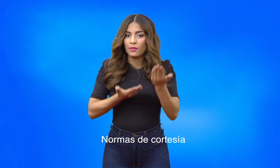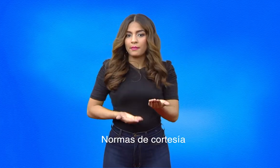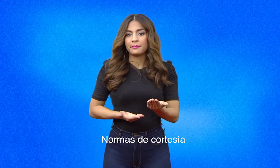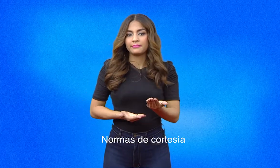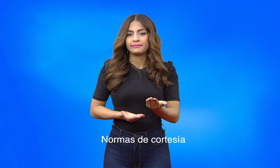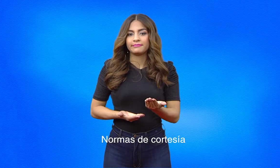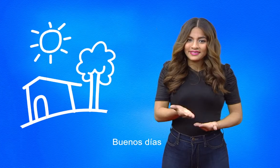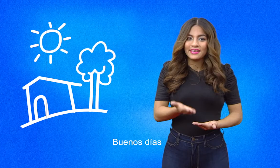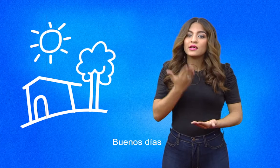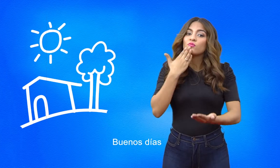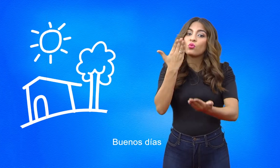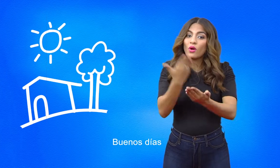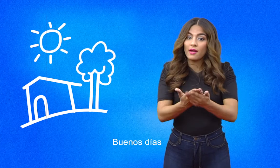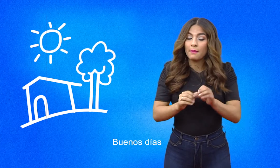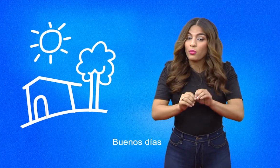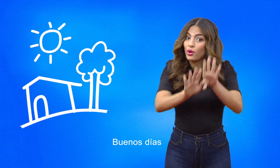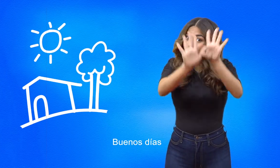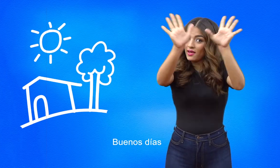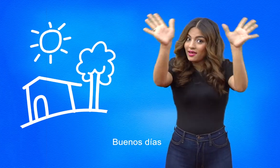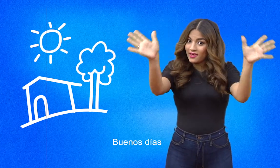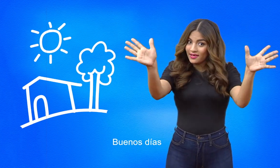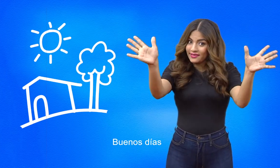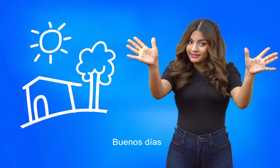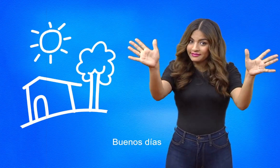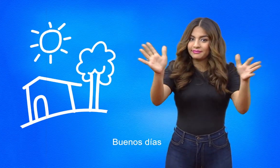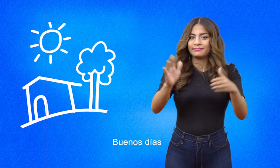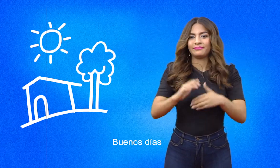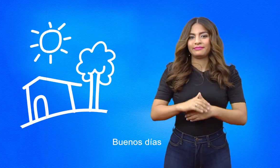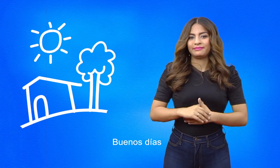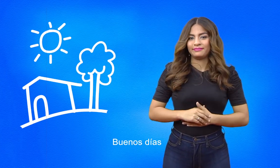cortesía. Buenos días.